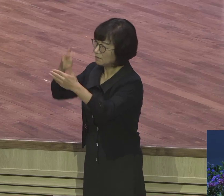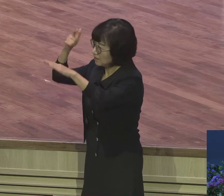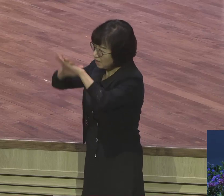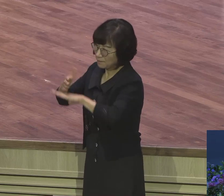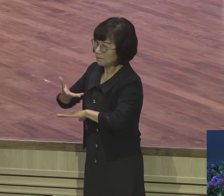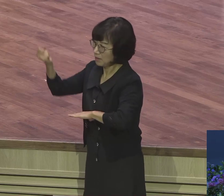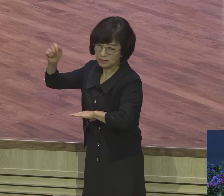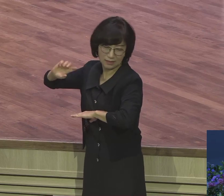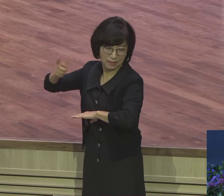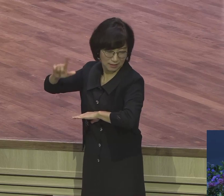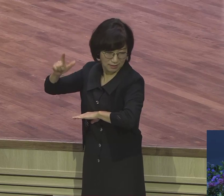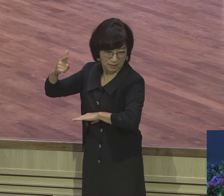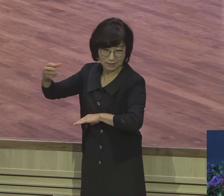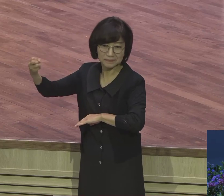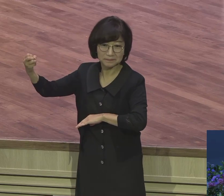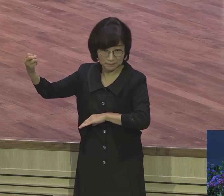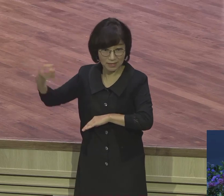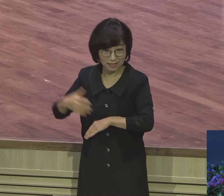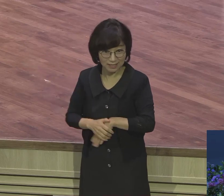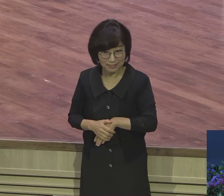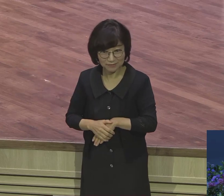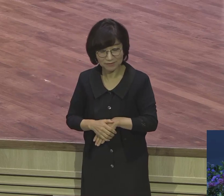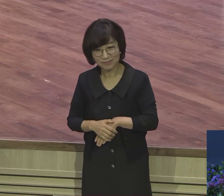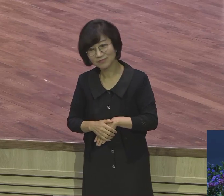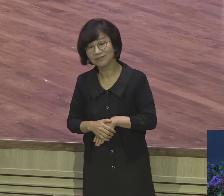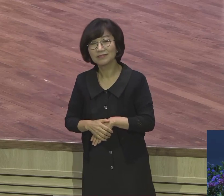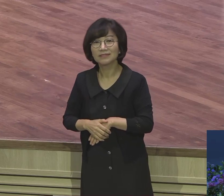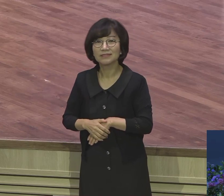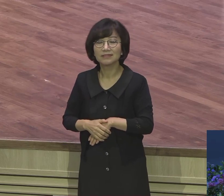말씀이에요. 사람 말 아니에요.